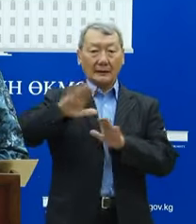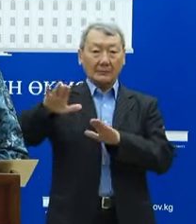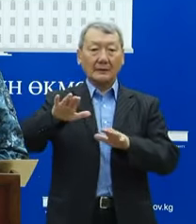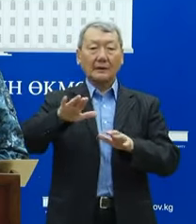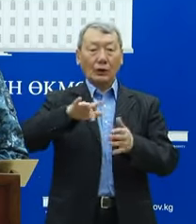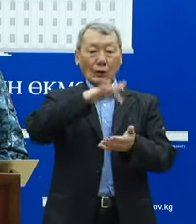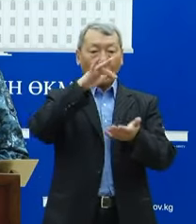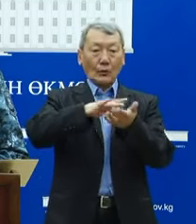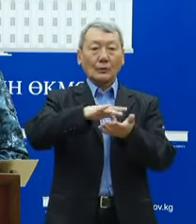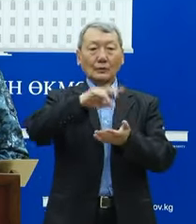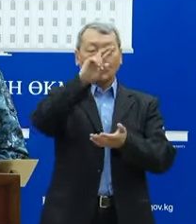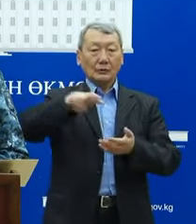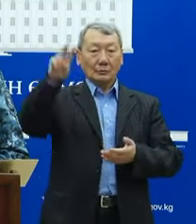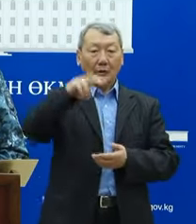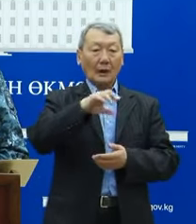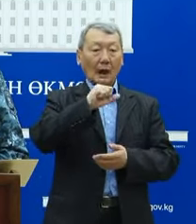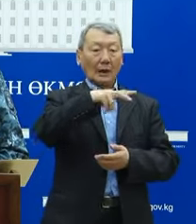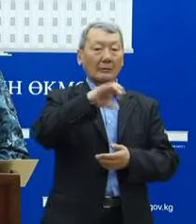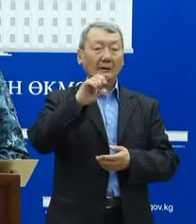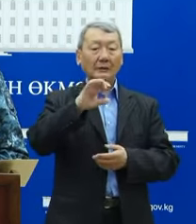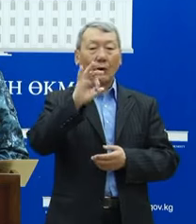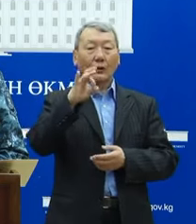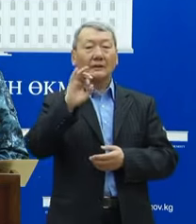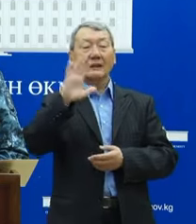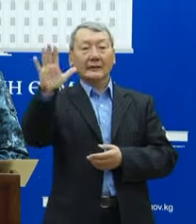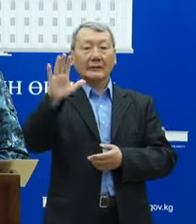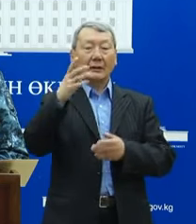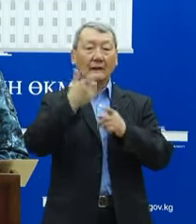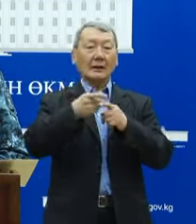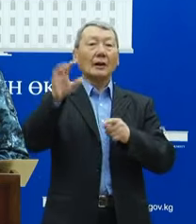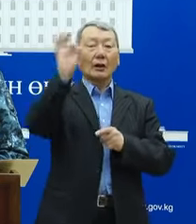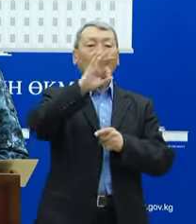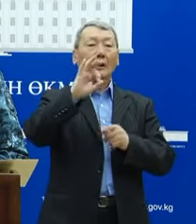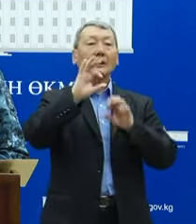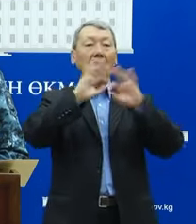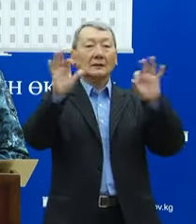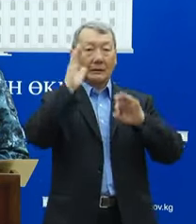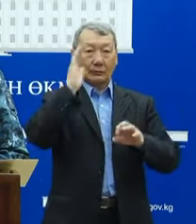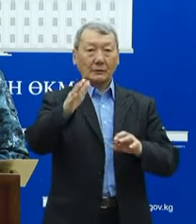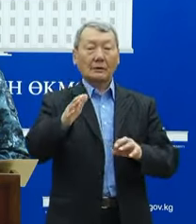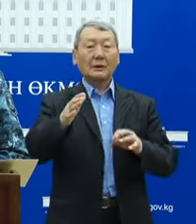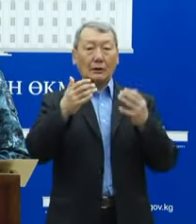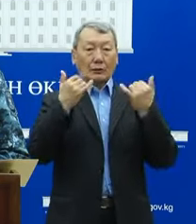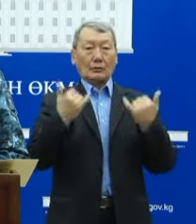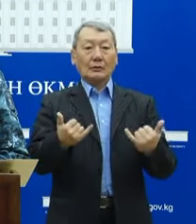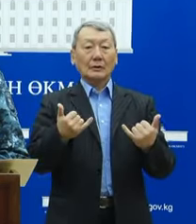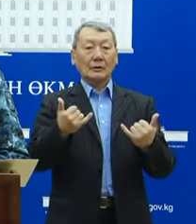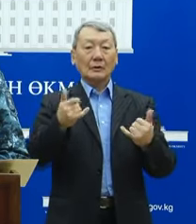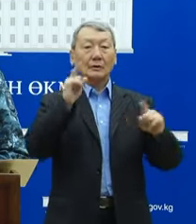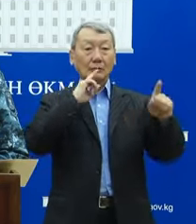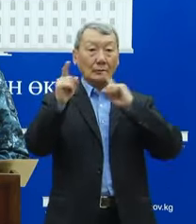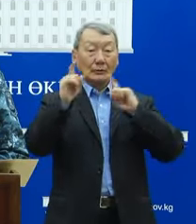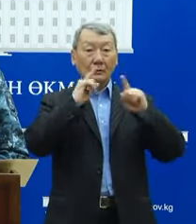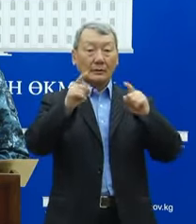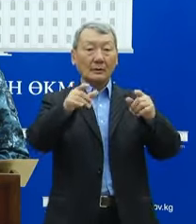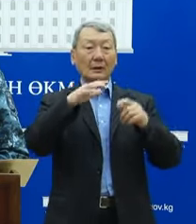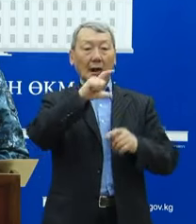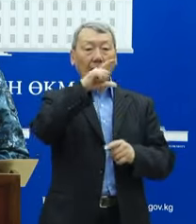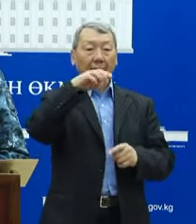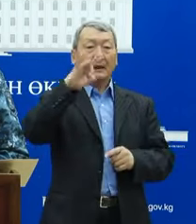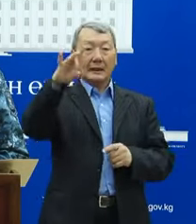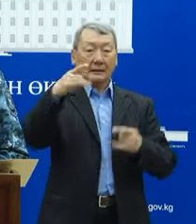Бишкек шаарынын коменданты Оразалиев Алмаз Кыдырмаевич Бишкек шаарындагы абал боюнча маалымат берет. Биздин брифингди түзөөдөн